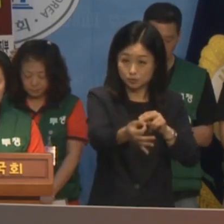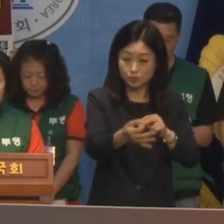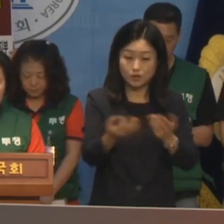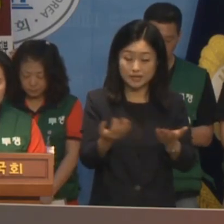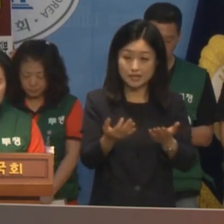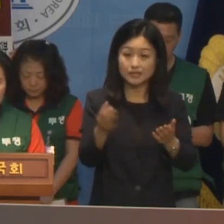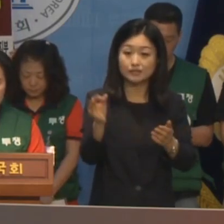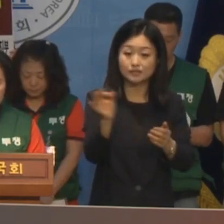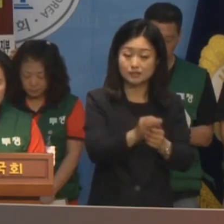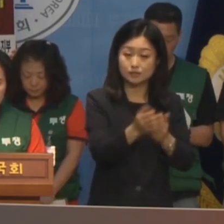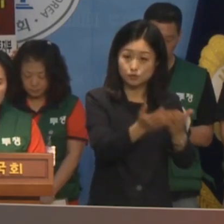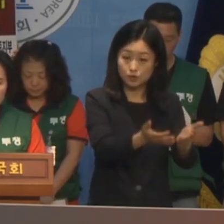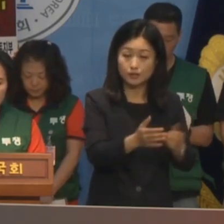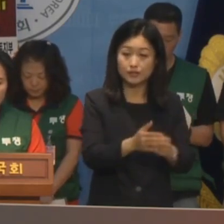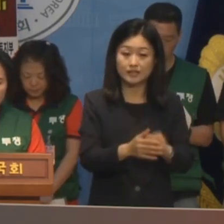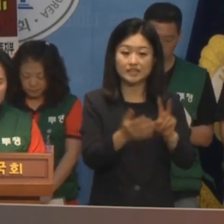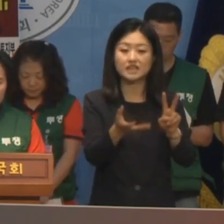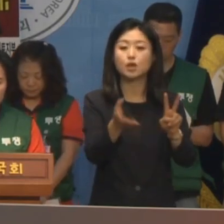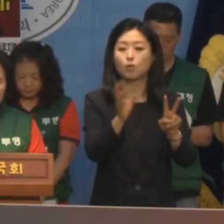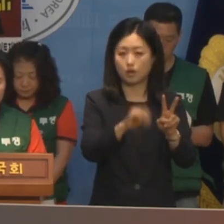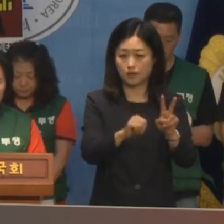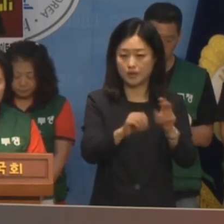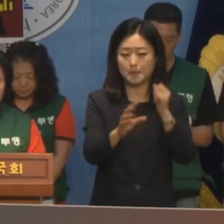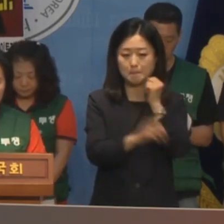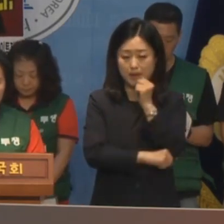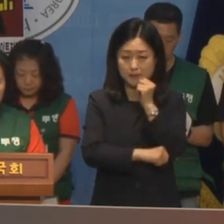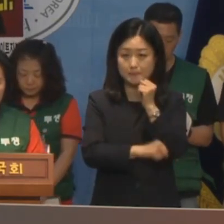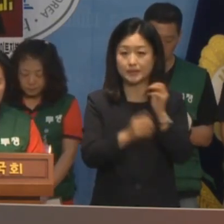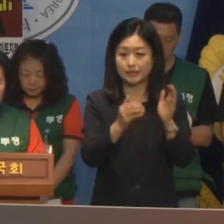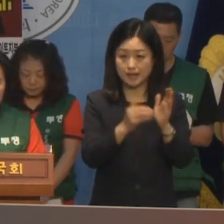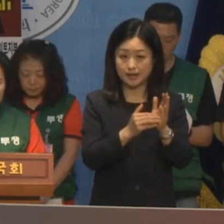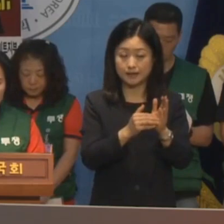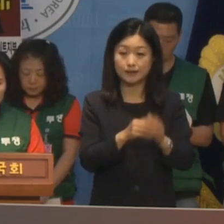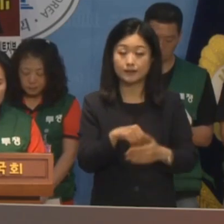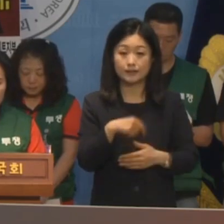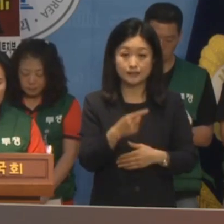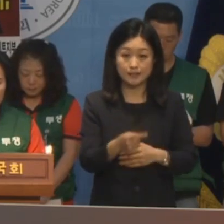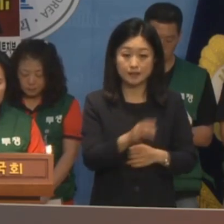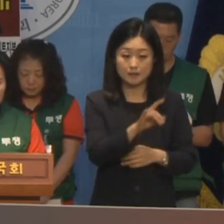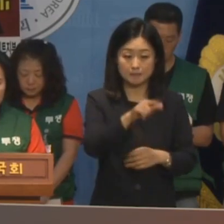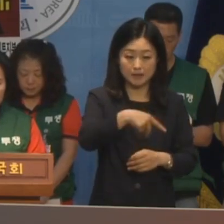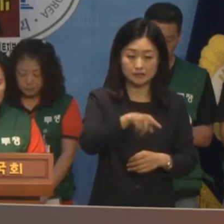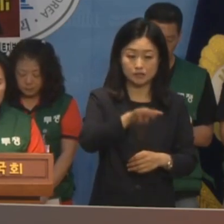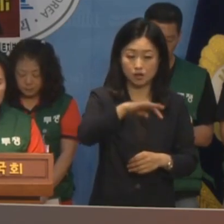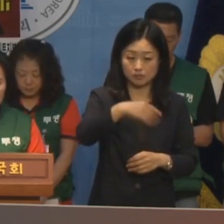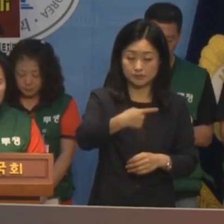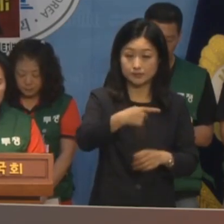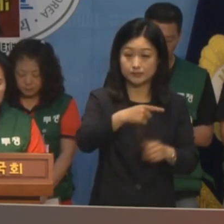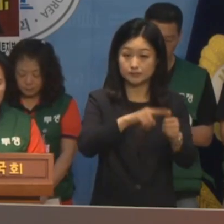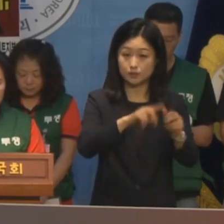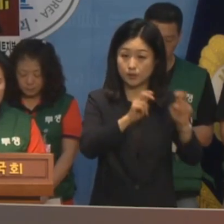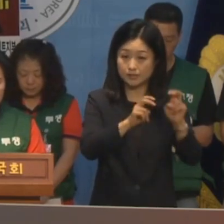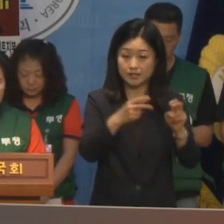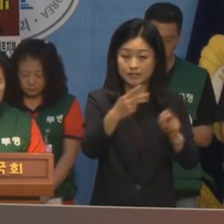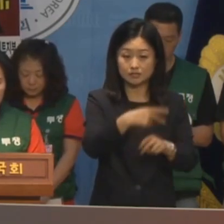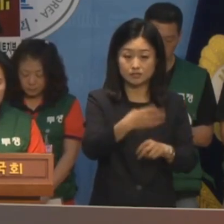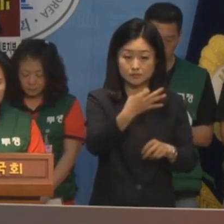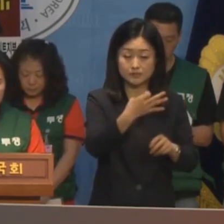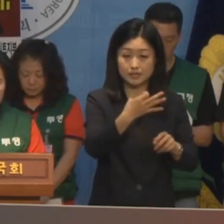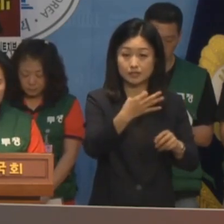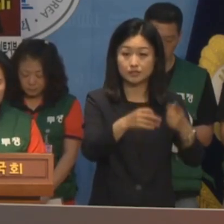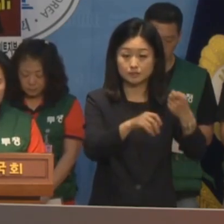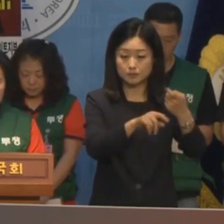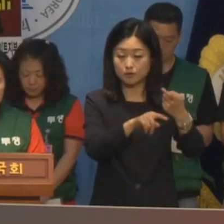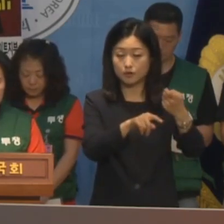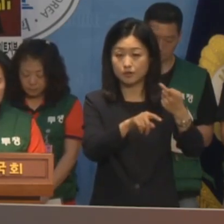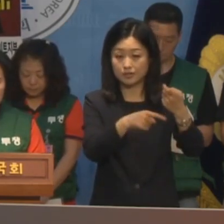지급했다. 2억여 원을 배임 횡령했다. 주 맥서브는 지난 2014년 11월